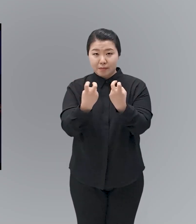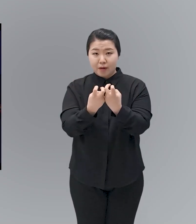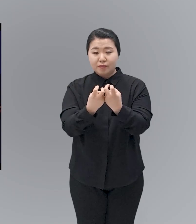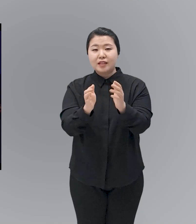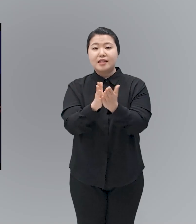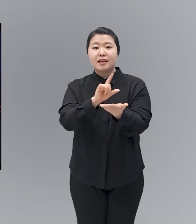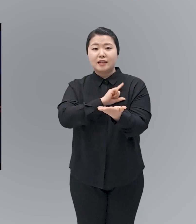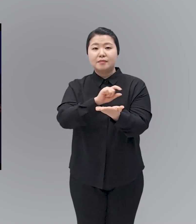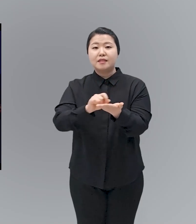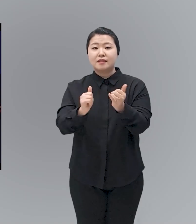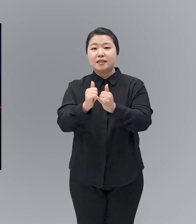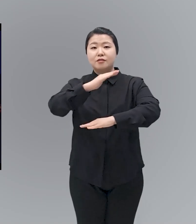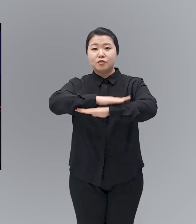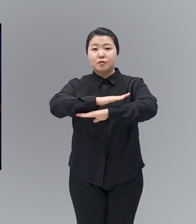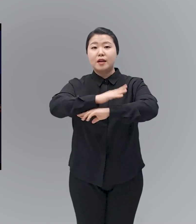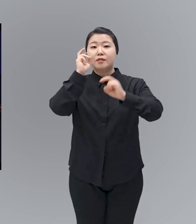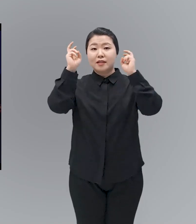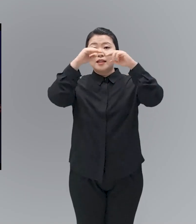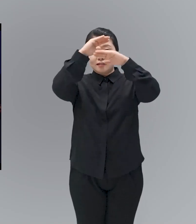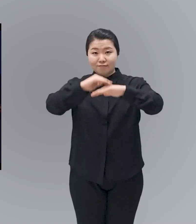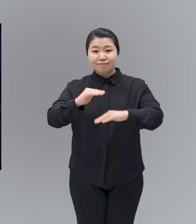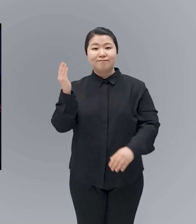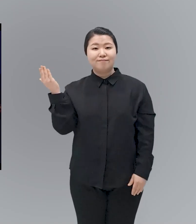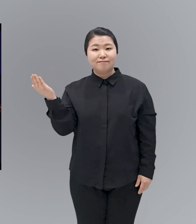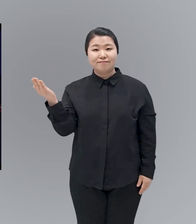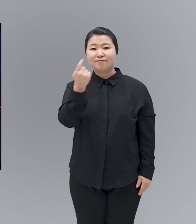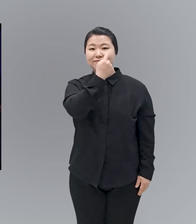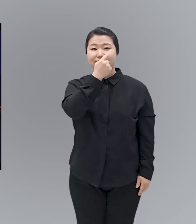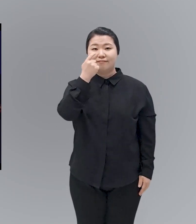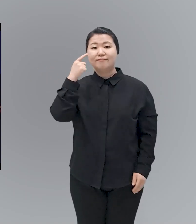애플을 전 세계 1위 기업으로 도약시켰다.